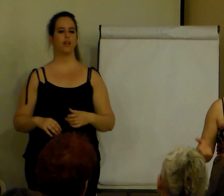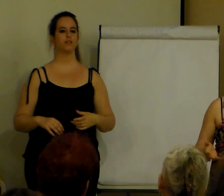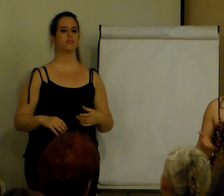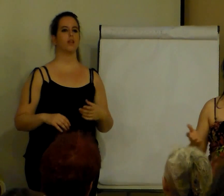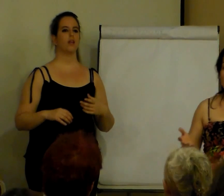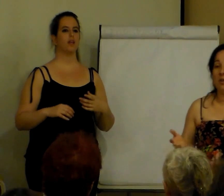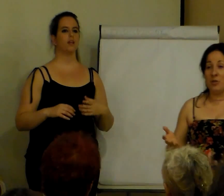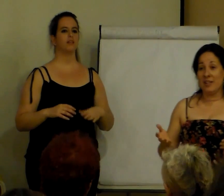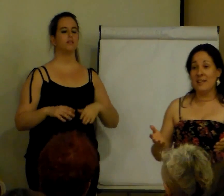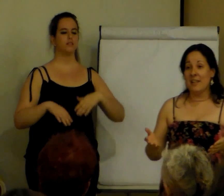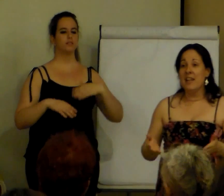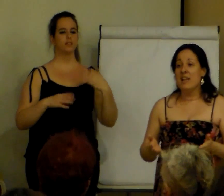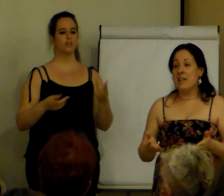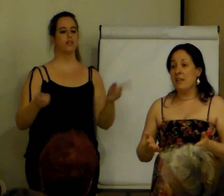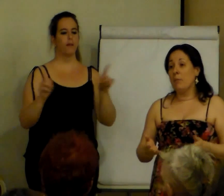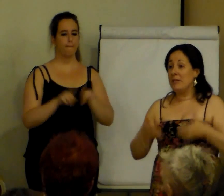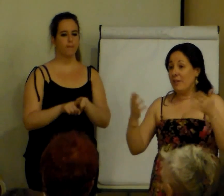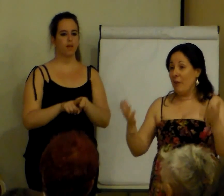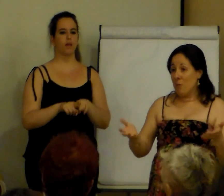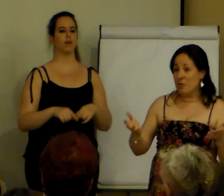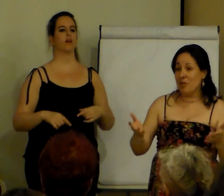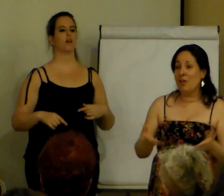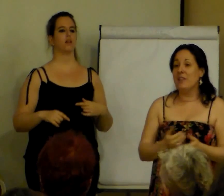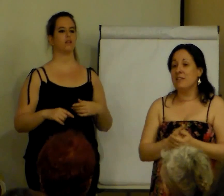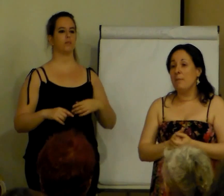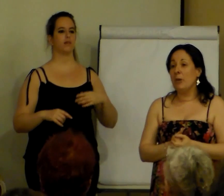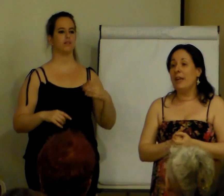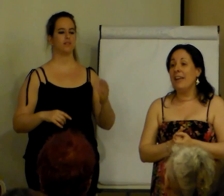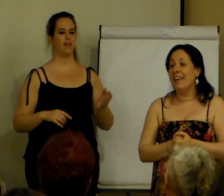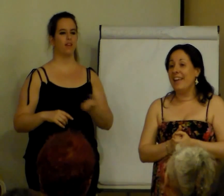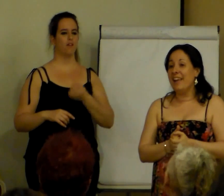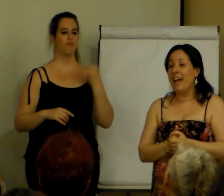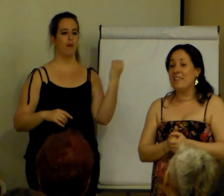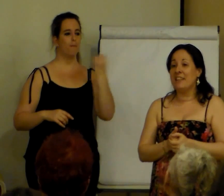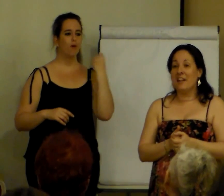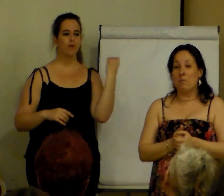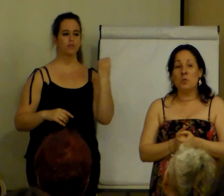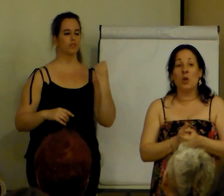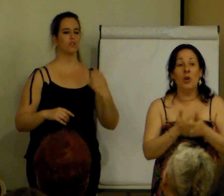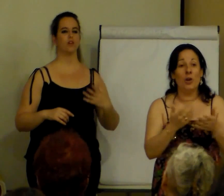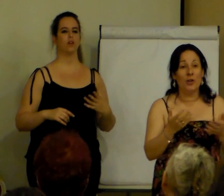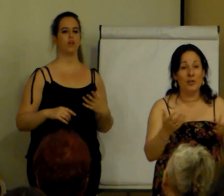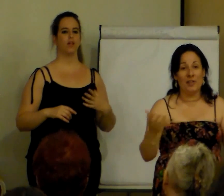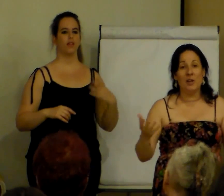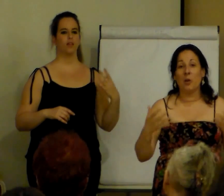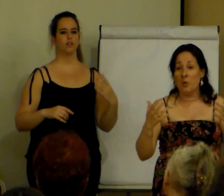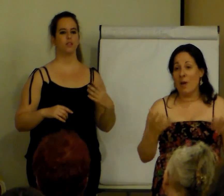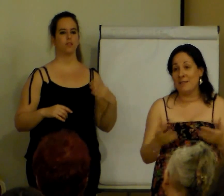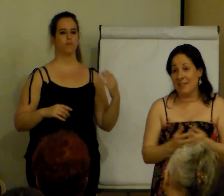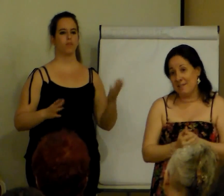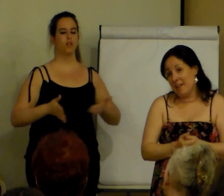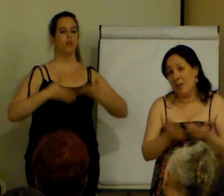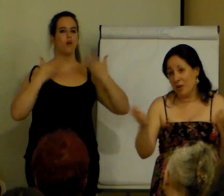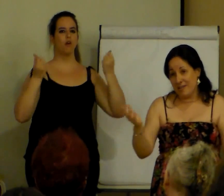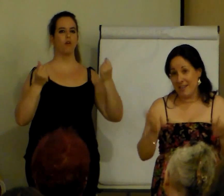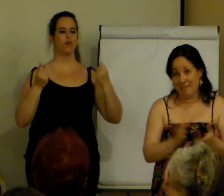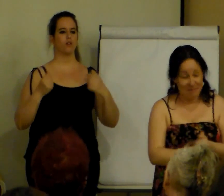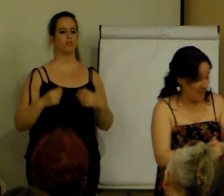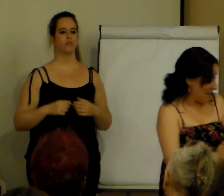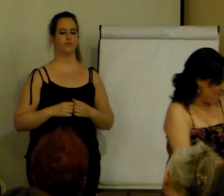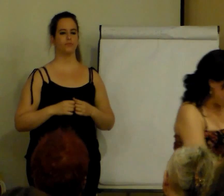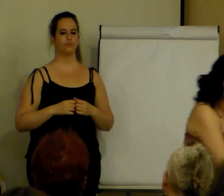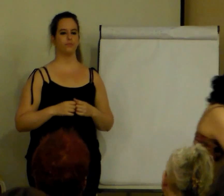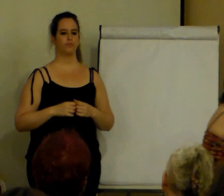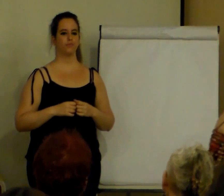fibromialgia se pueden hacer muchas cosas y se puede ser famoso y se puede hacer muchos logros en lo que uno hace, sea lo que